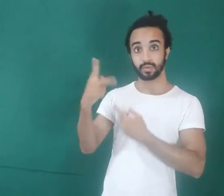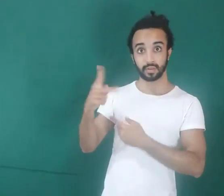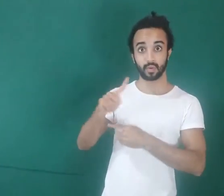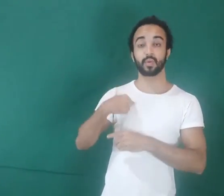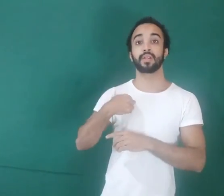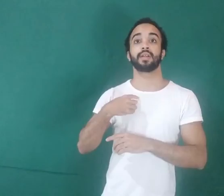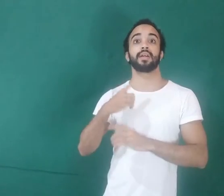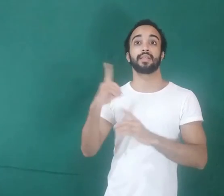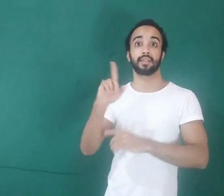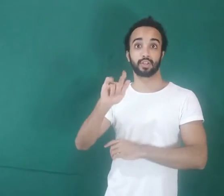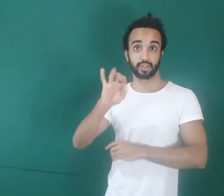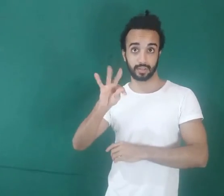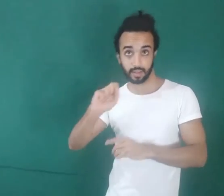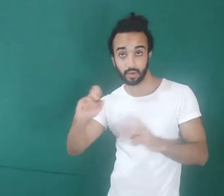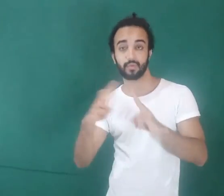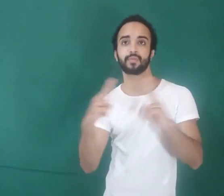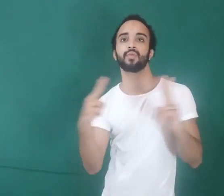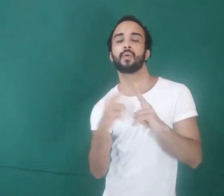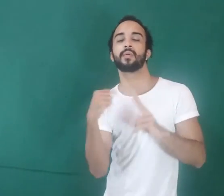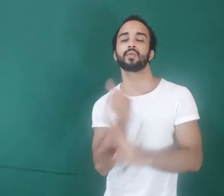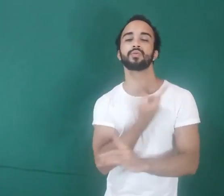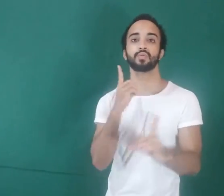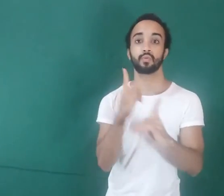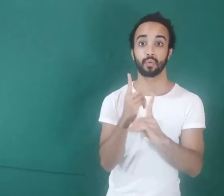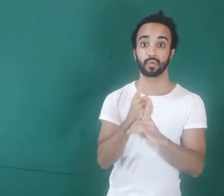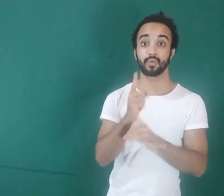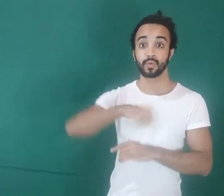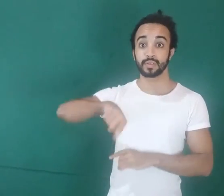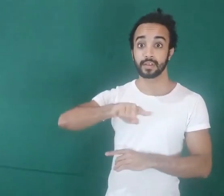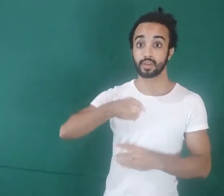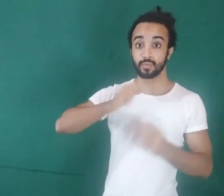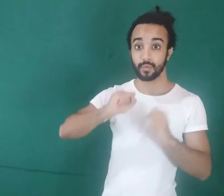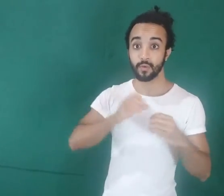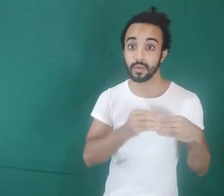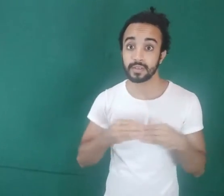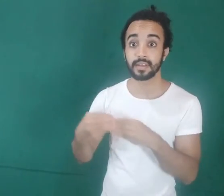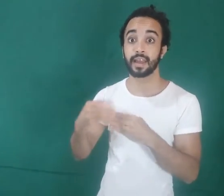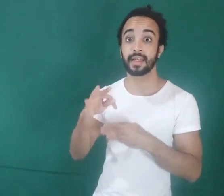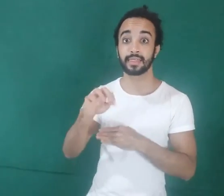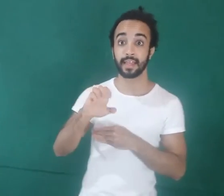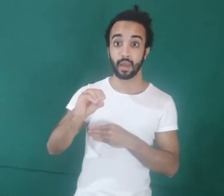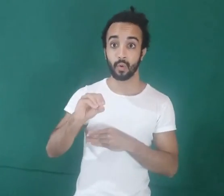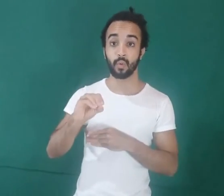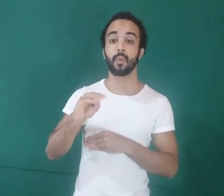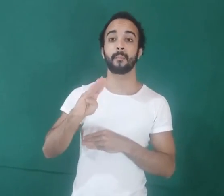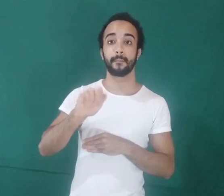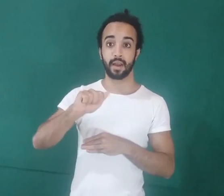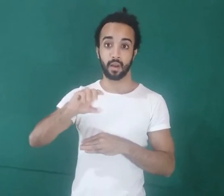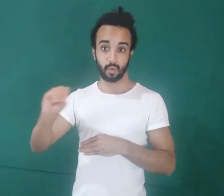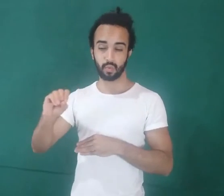o virtual, para esse encontro da gente, porque é muito fluido. E vocês sigam. É Teobaldo, termina com X, porque o nome